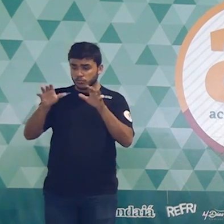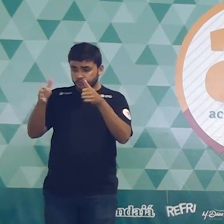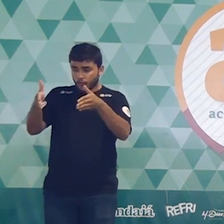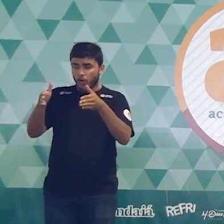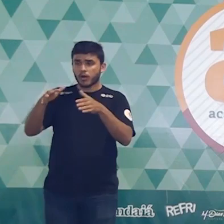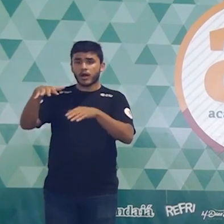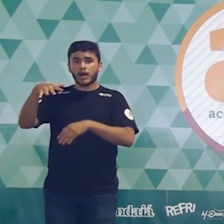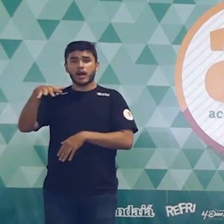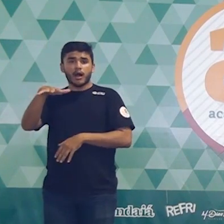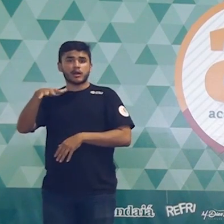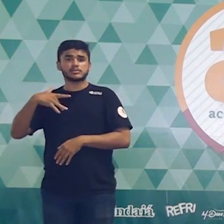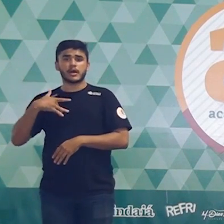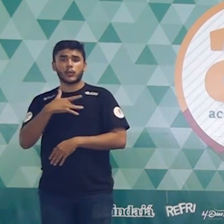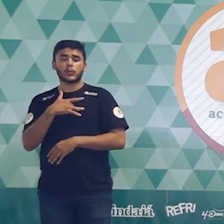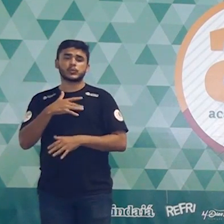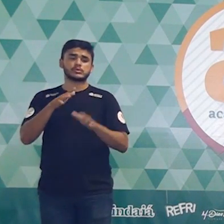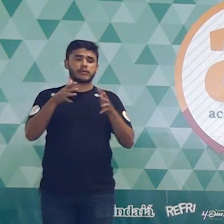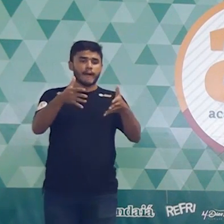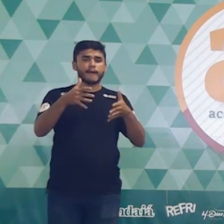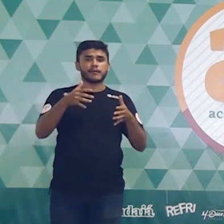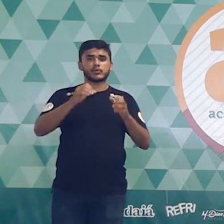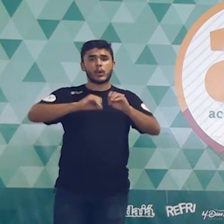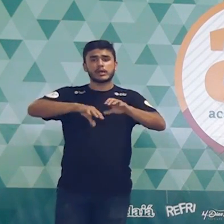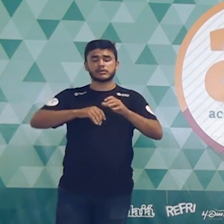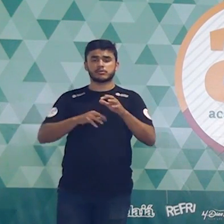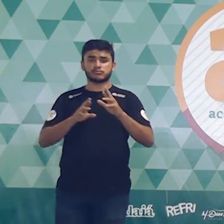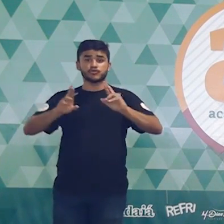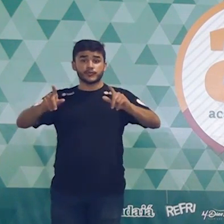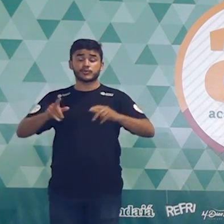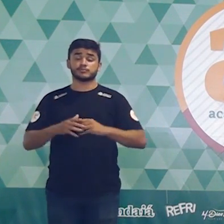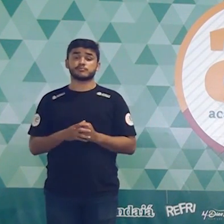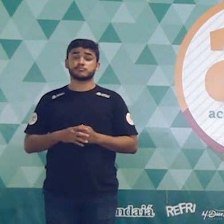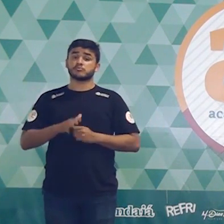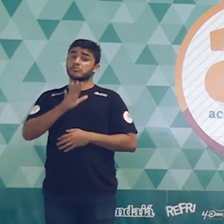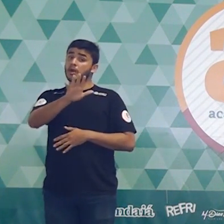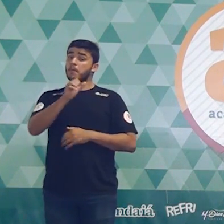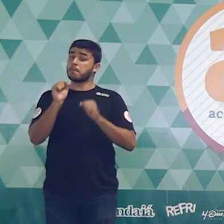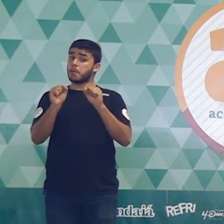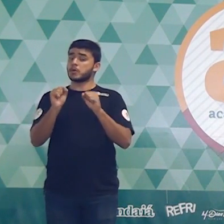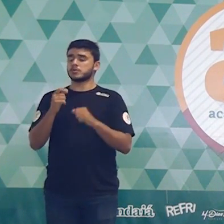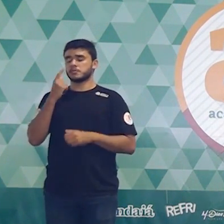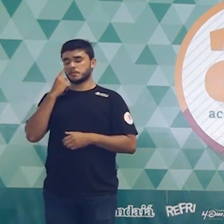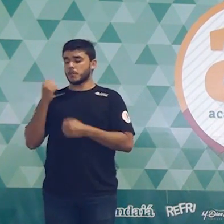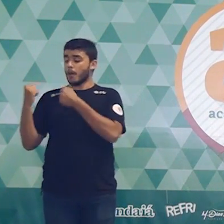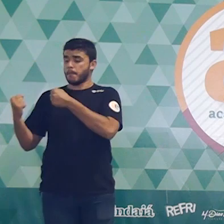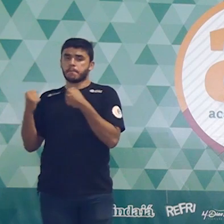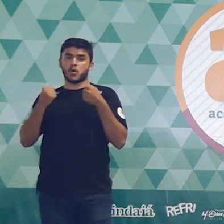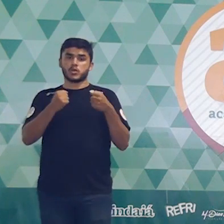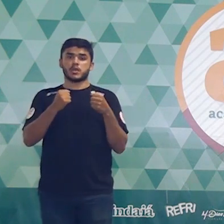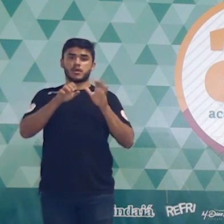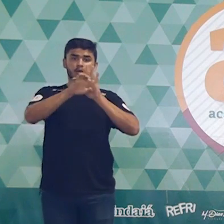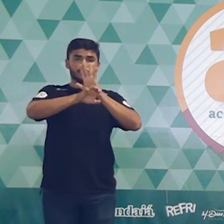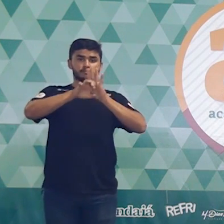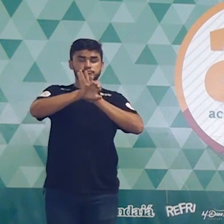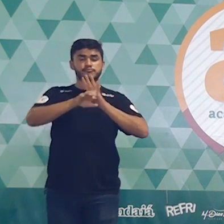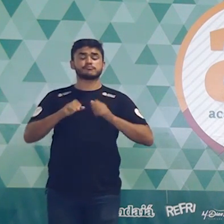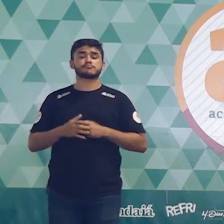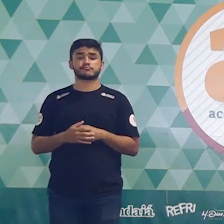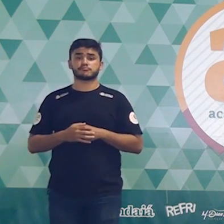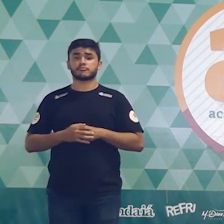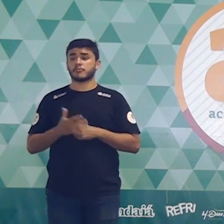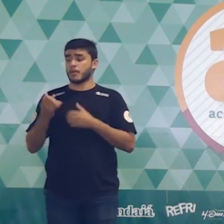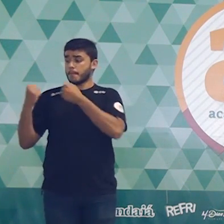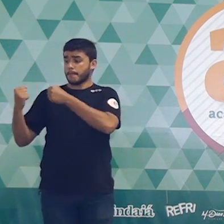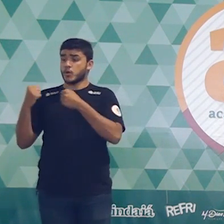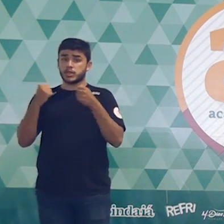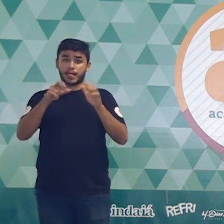é tudo, o poder público é tudo, mas às vezes a gente usa o poder executivo, que é o governo, a gente usa o poder legislativo, se quiser uma